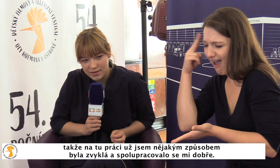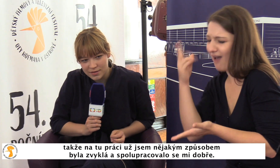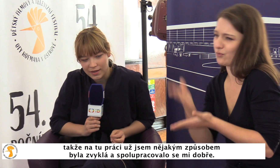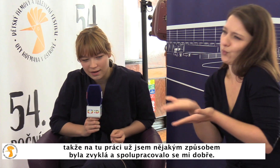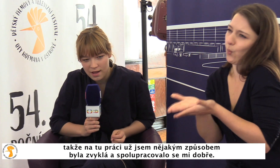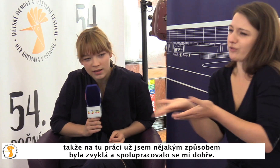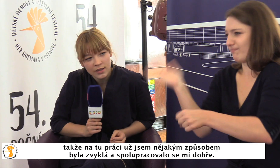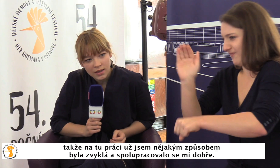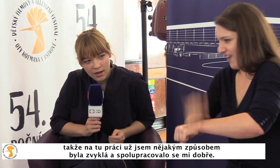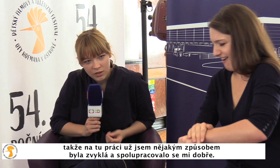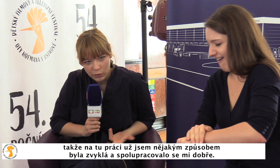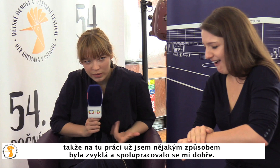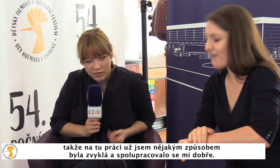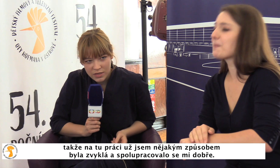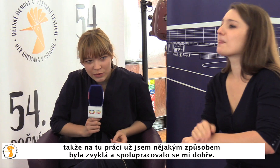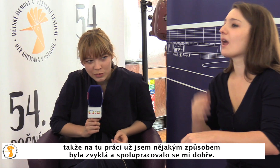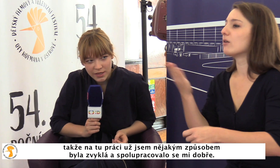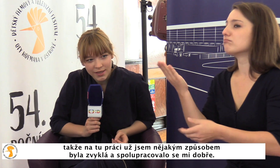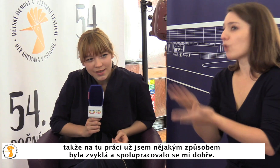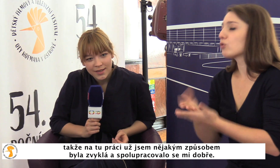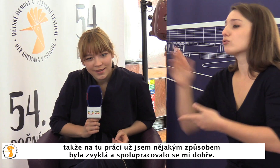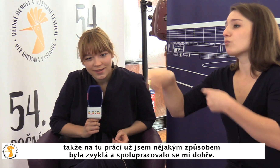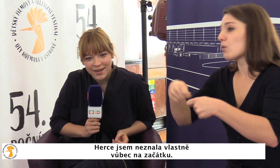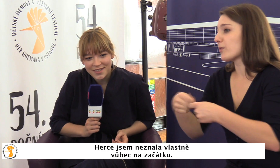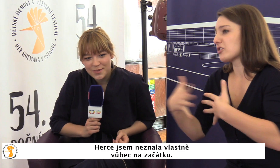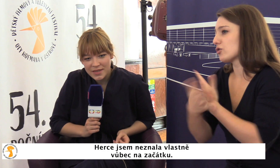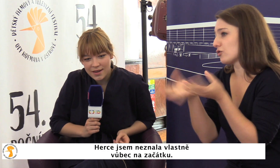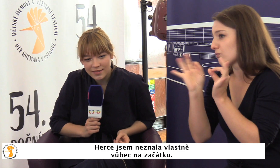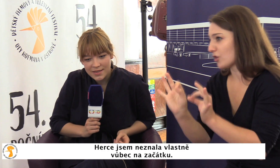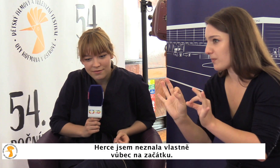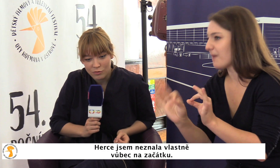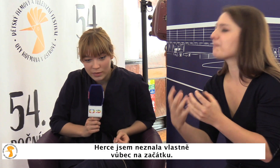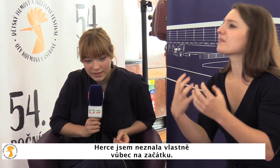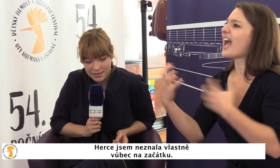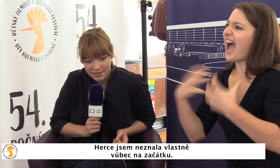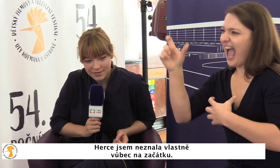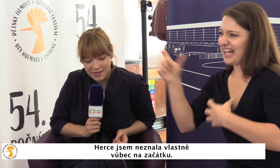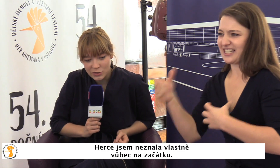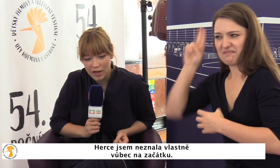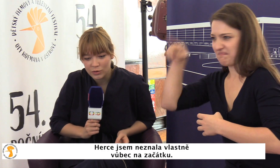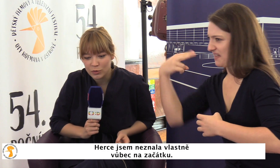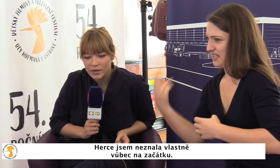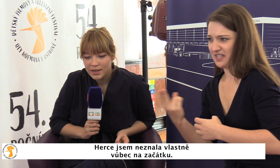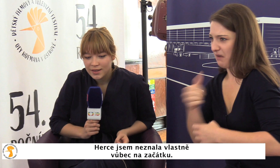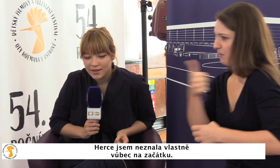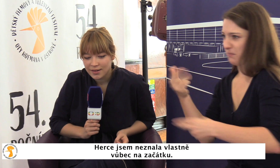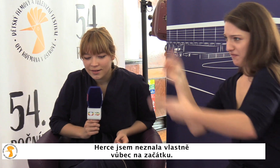byla zvyklá a spolupracovalo se mi dobře. Herce jsem neznala vlastně vůbec na